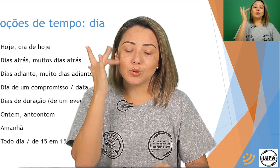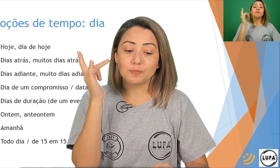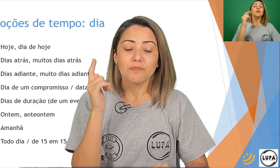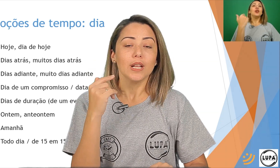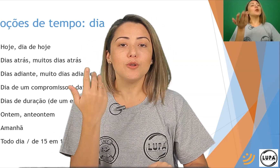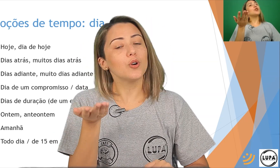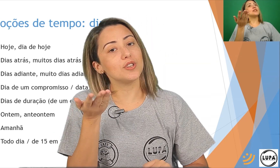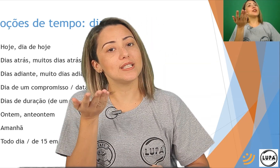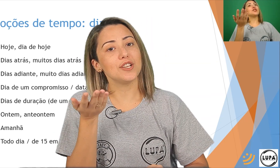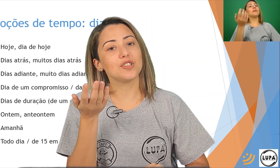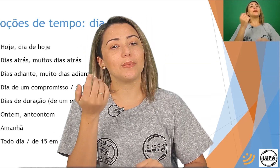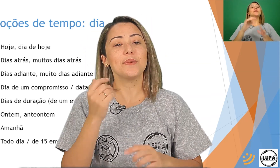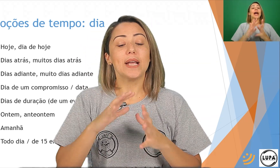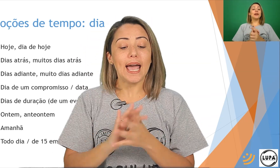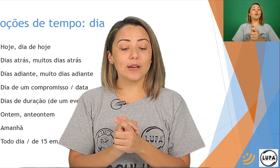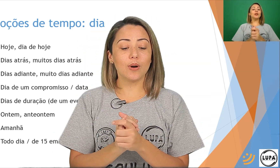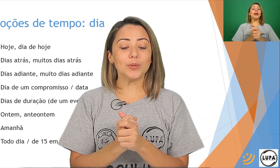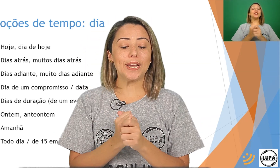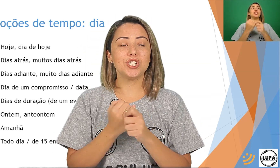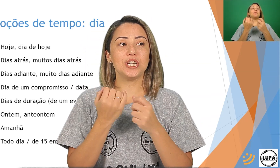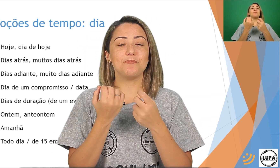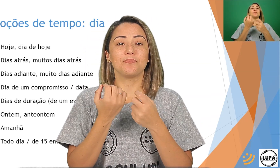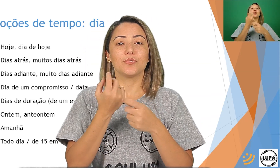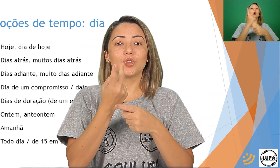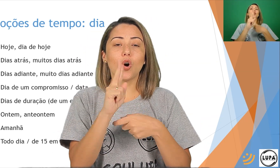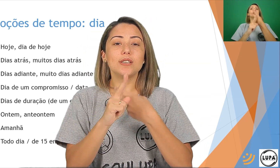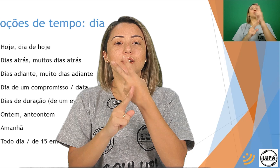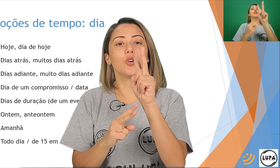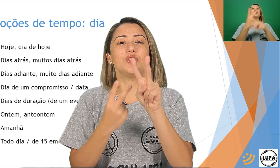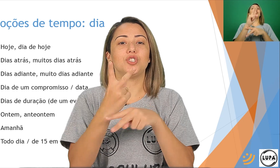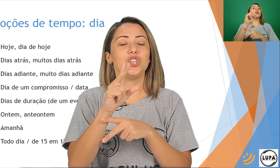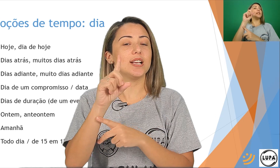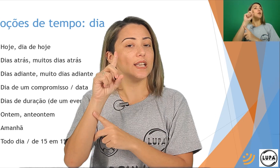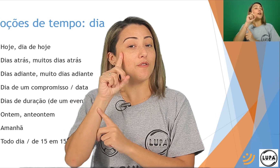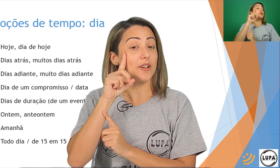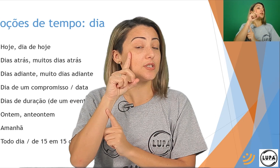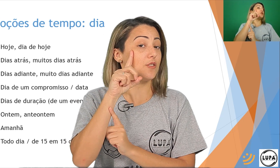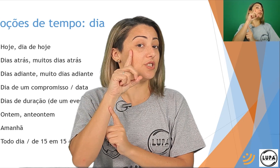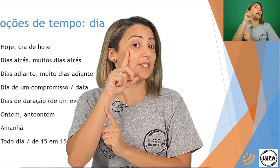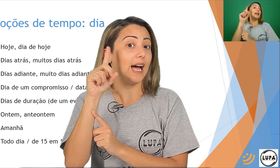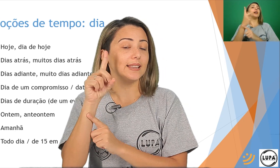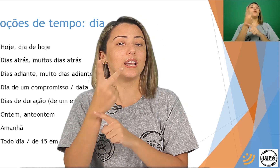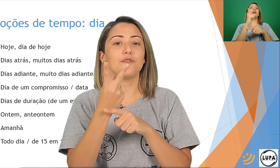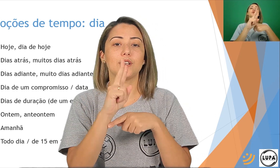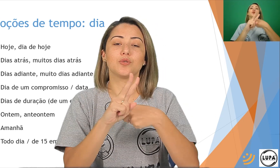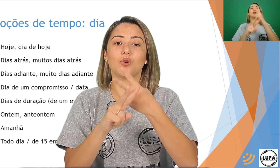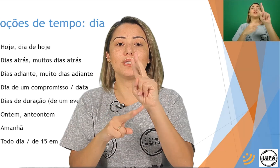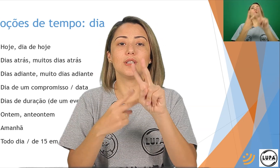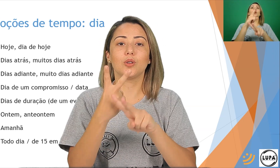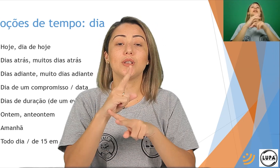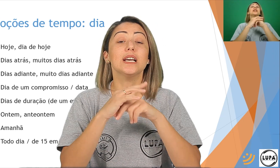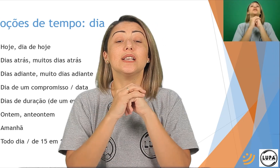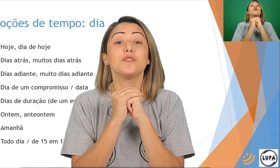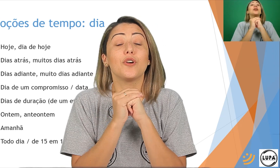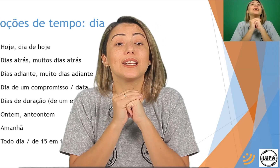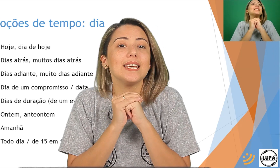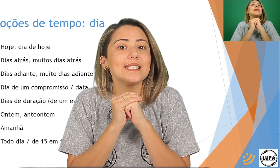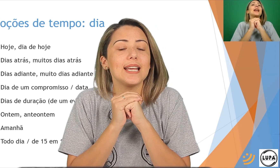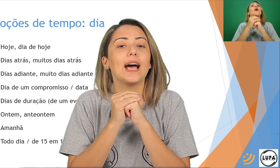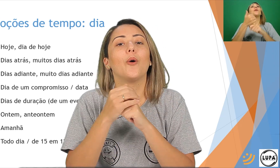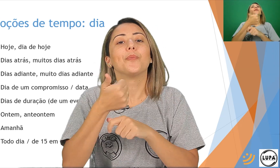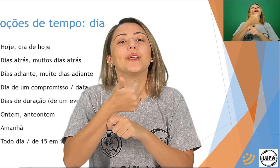do lado. E uma curiosidade também é que quando é de 2 em 2 dias, eu faço sinal de data e faço 2 em 2. Se